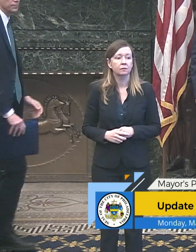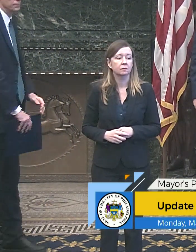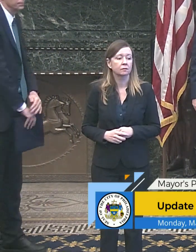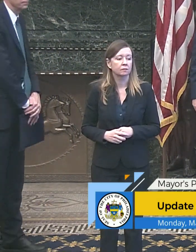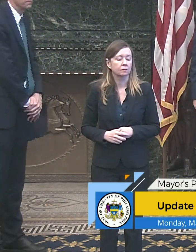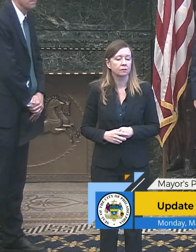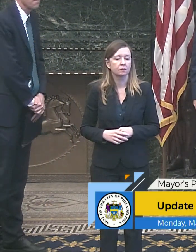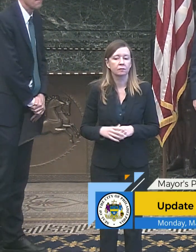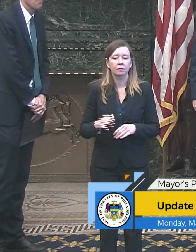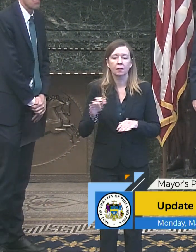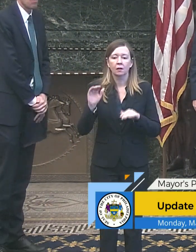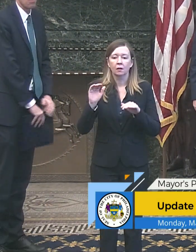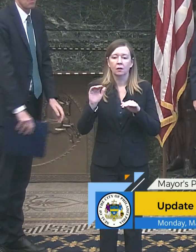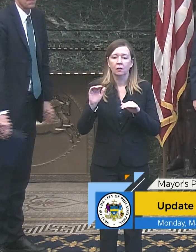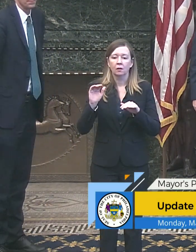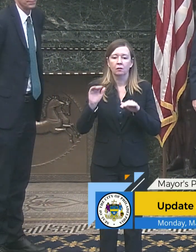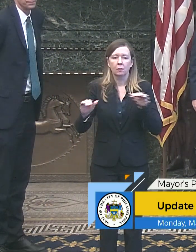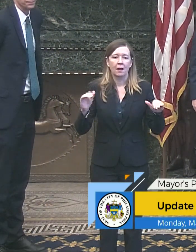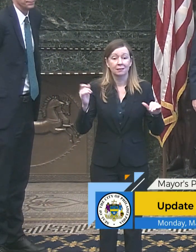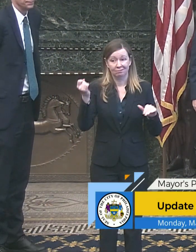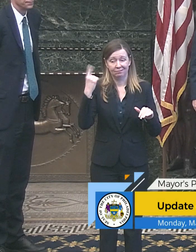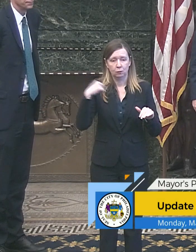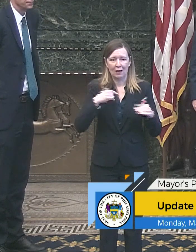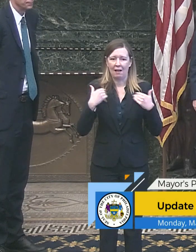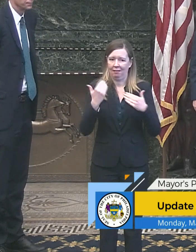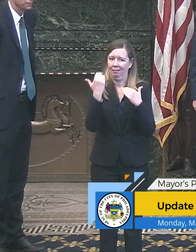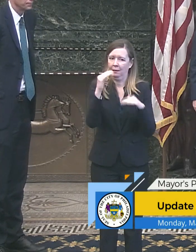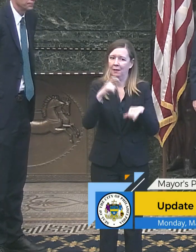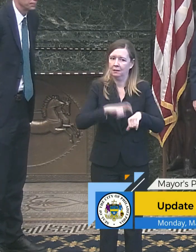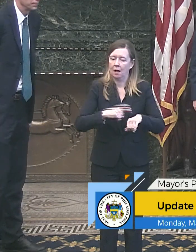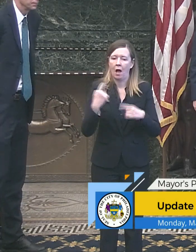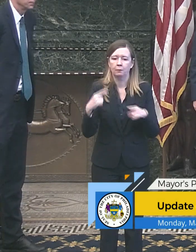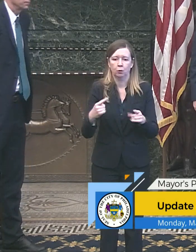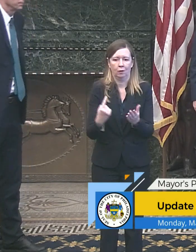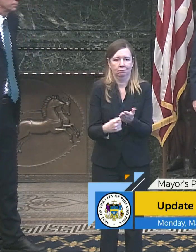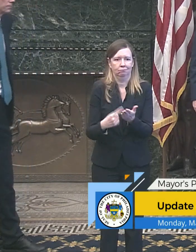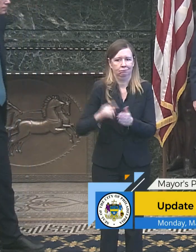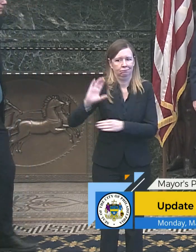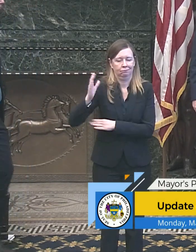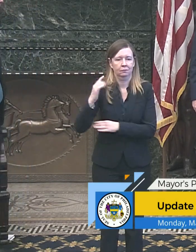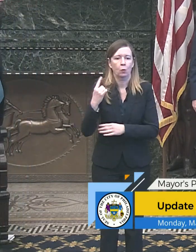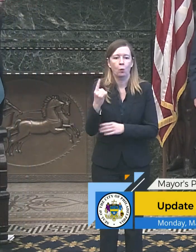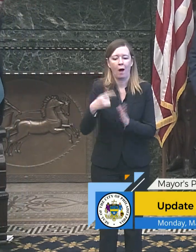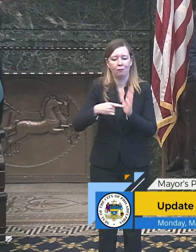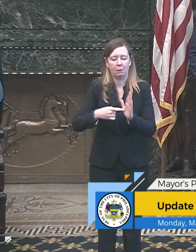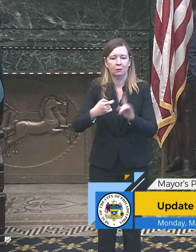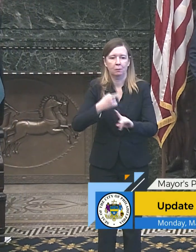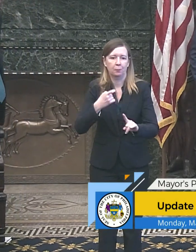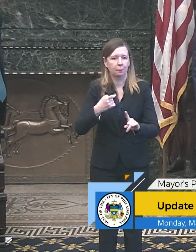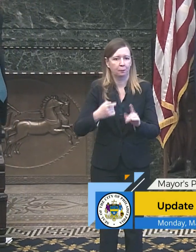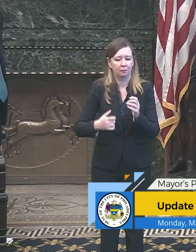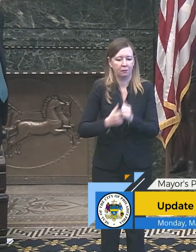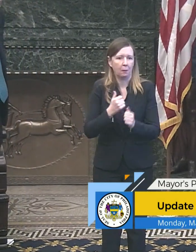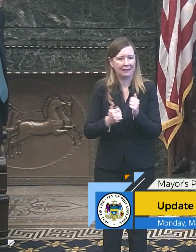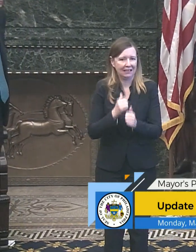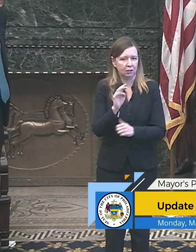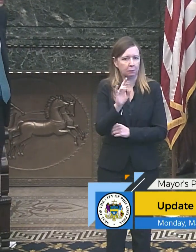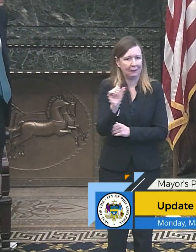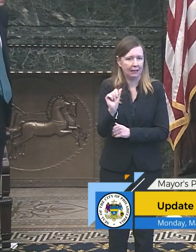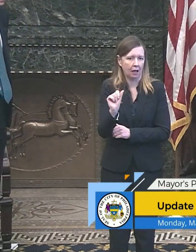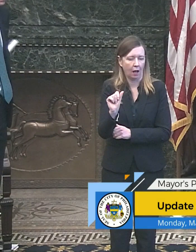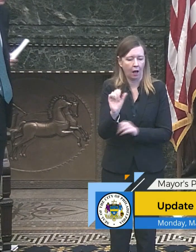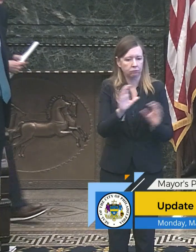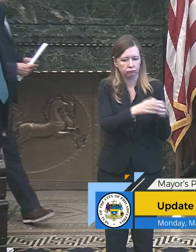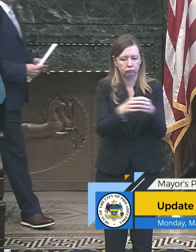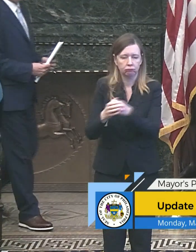Just a reminder that we have limited time during these briefings, so only one representative per media outlet permitted, and reporters